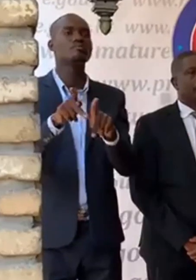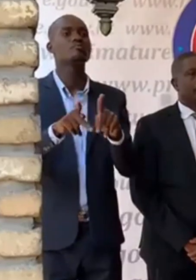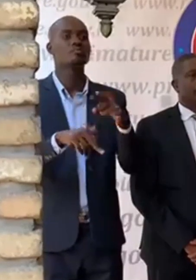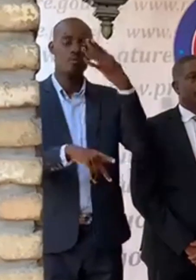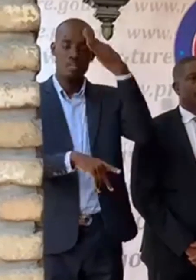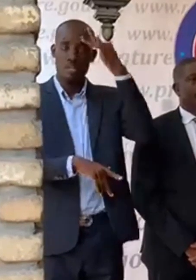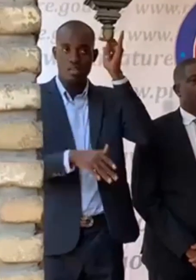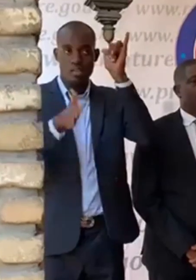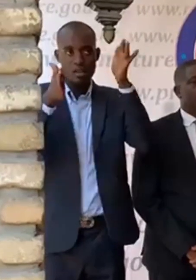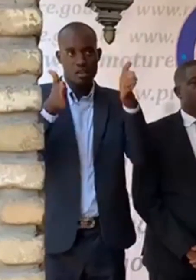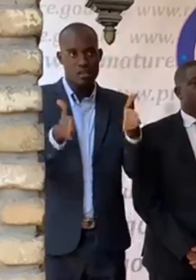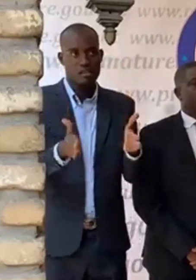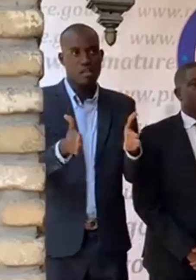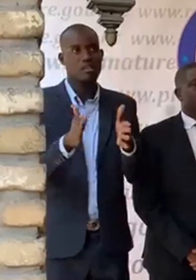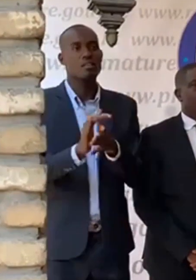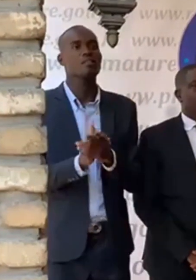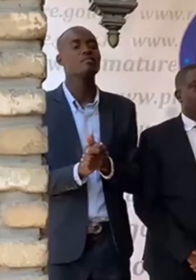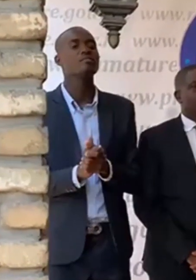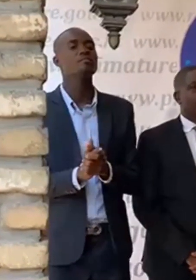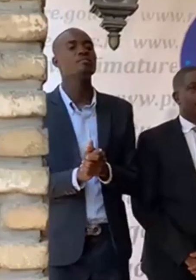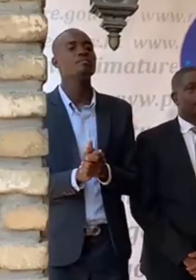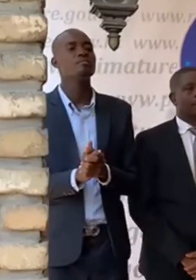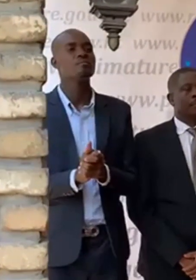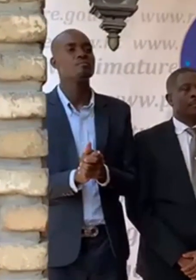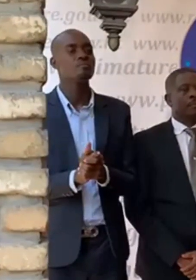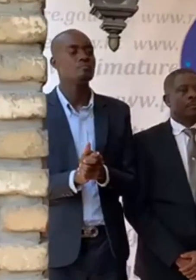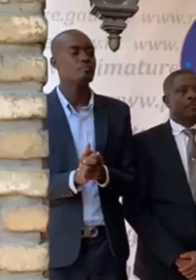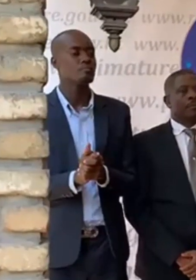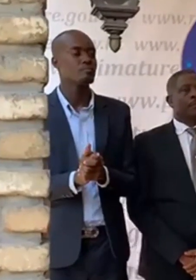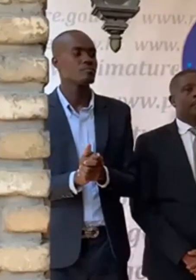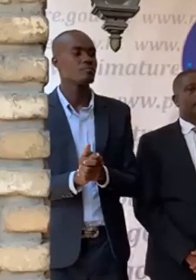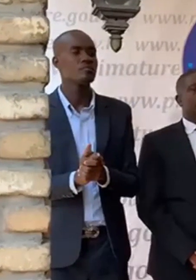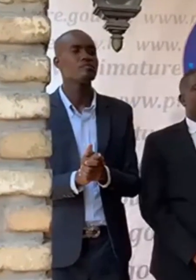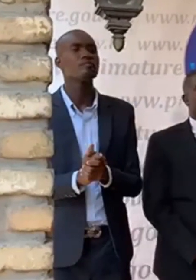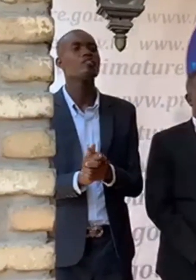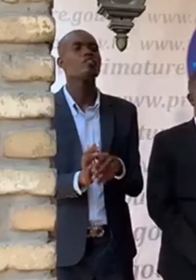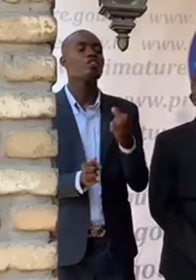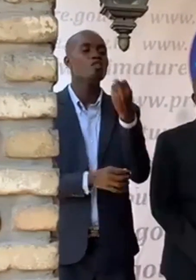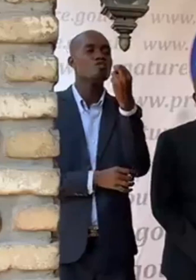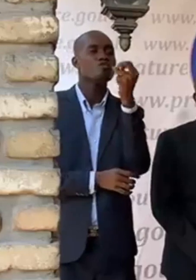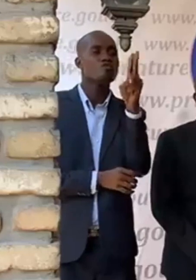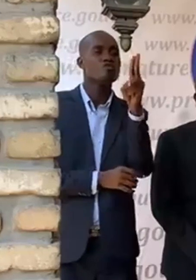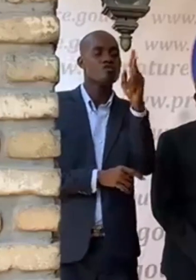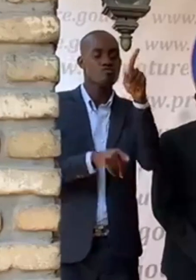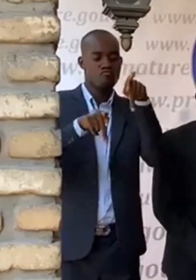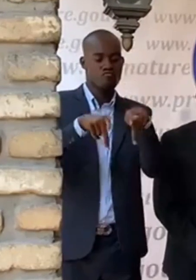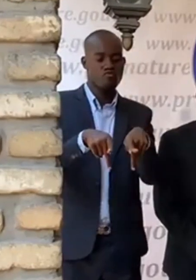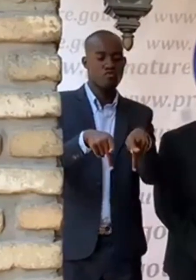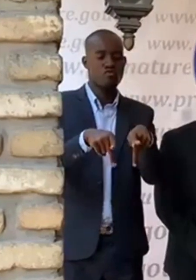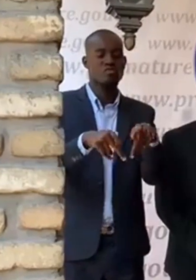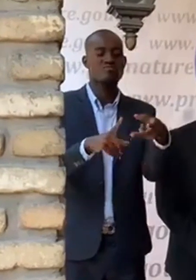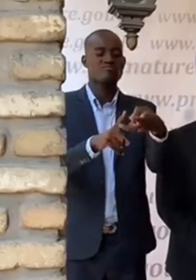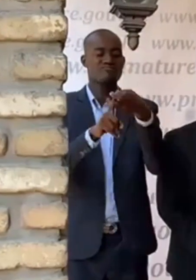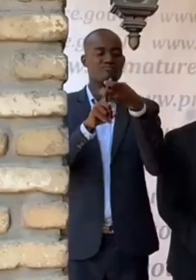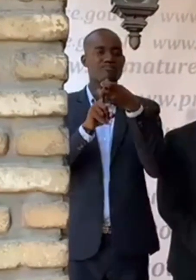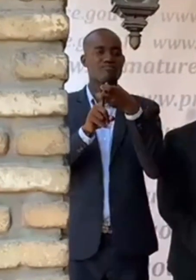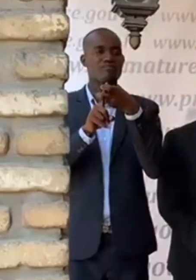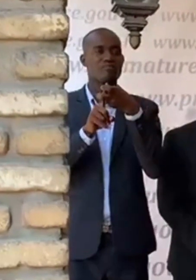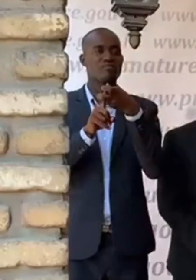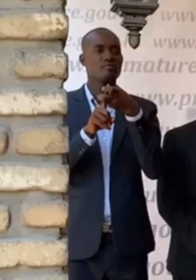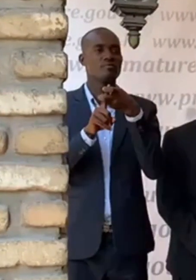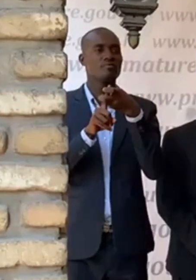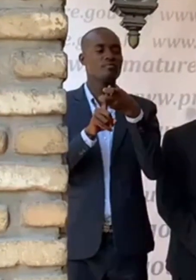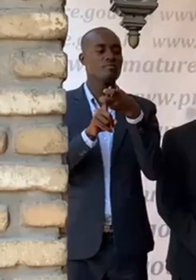démission et puis lui dit tout c'était un honneur pour le travail et en tant que premier ministre pour le servir pays et